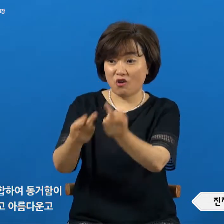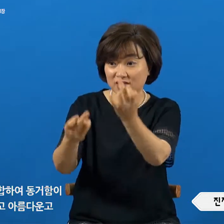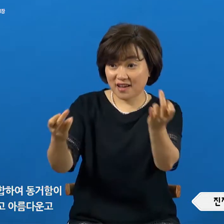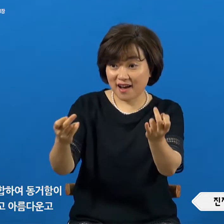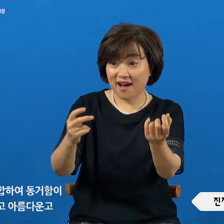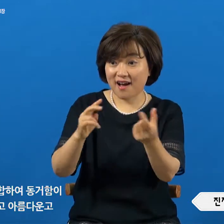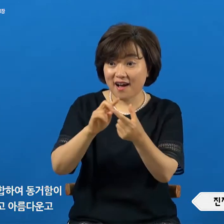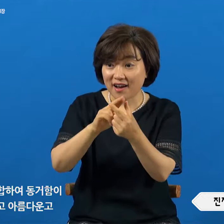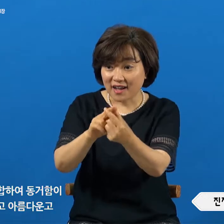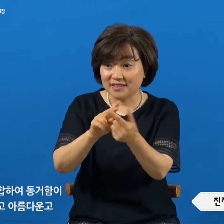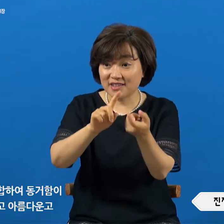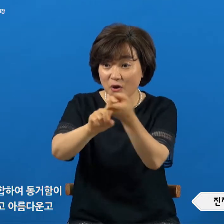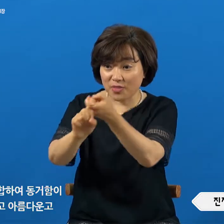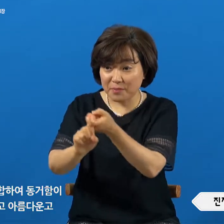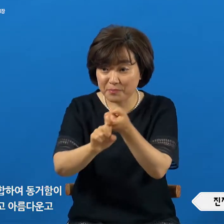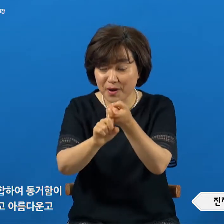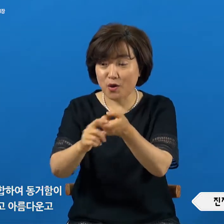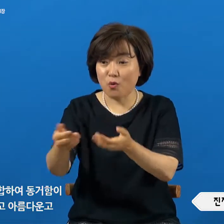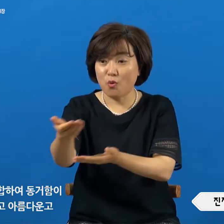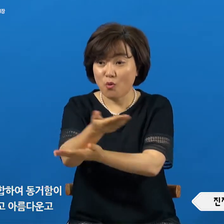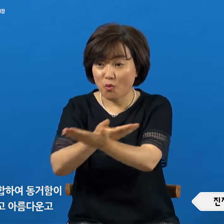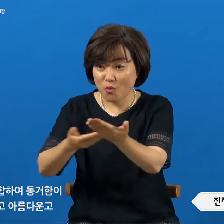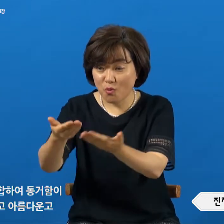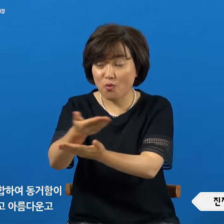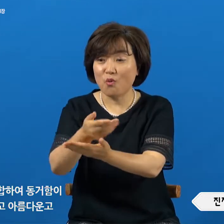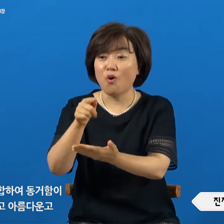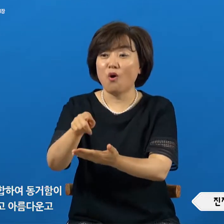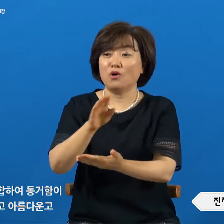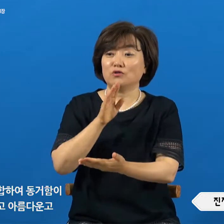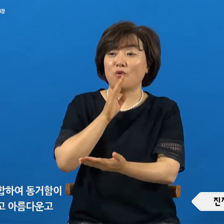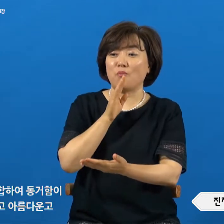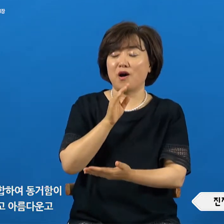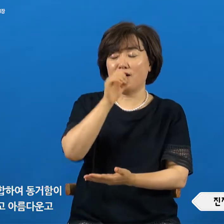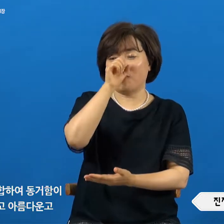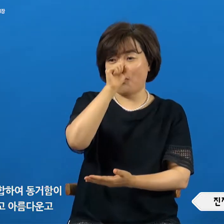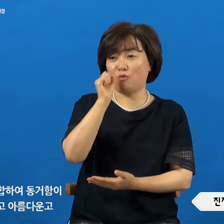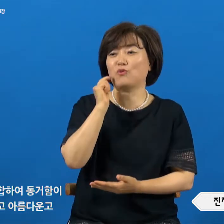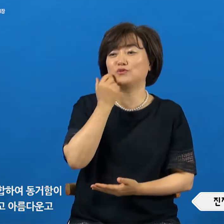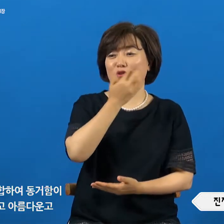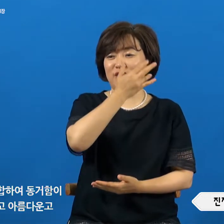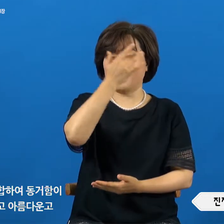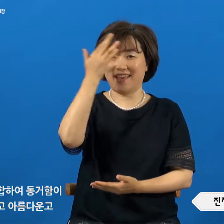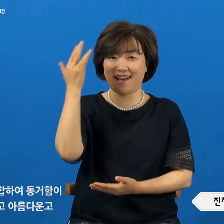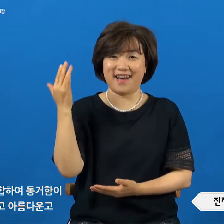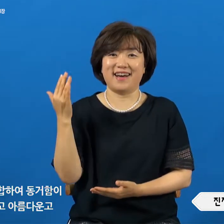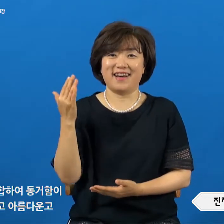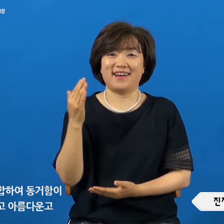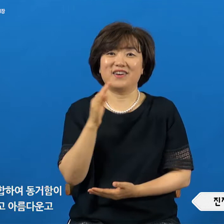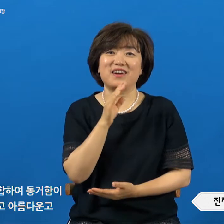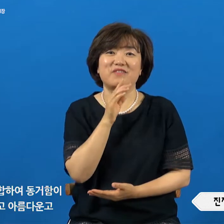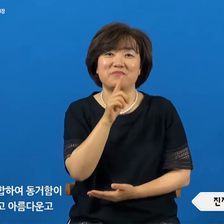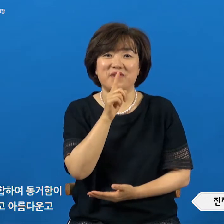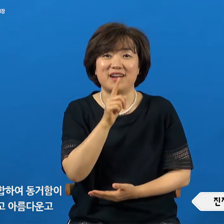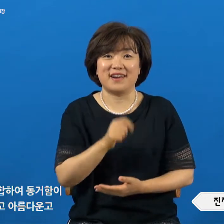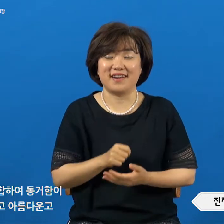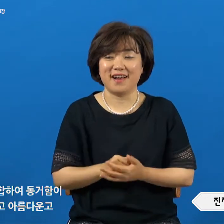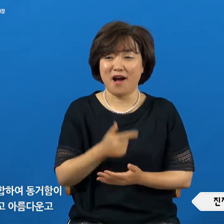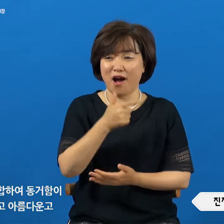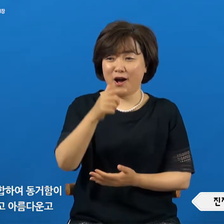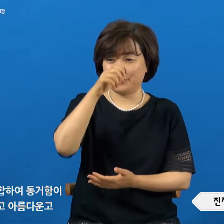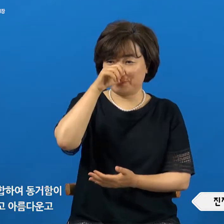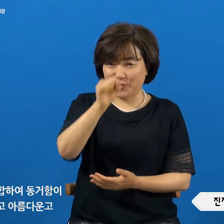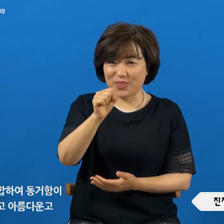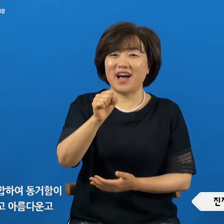연합하여 동거함이 어찌 그리 선하고 아름다운고. 어찌 그리 선한가, 아주